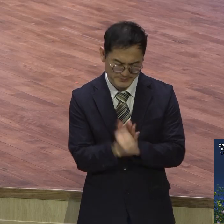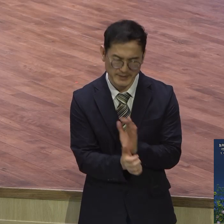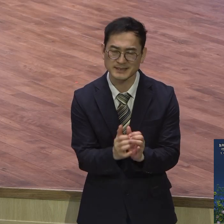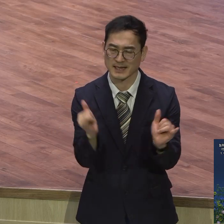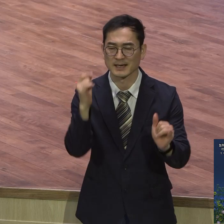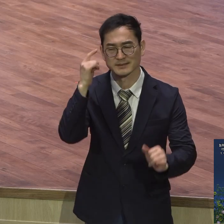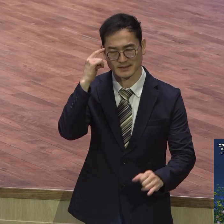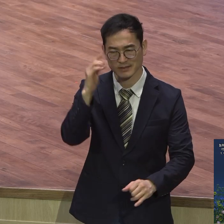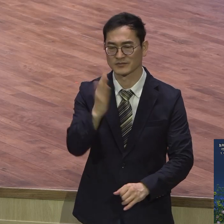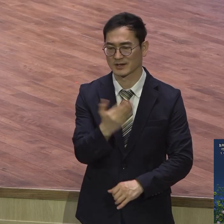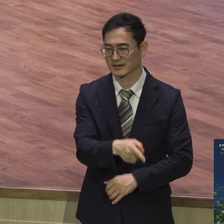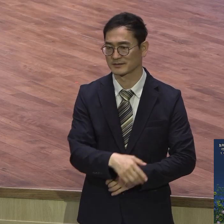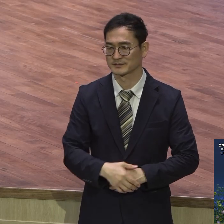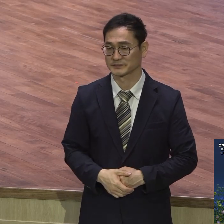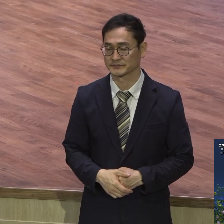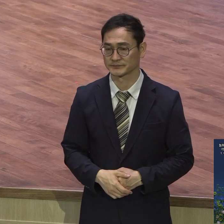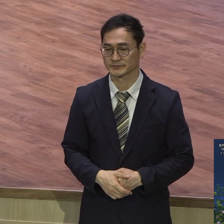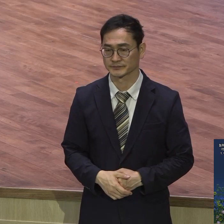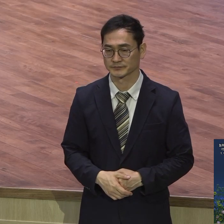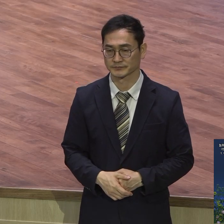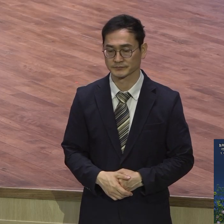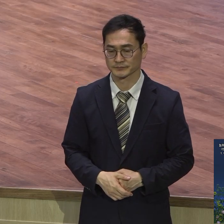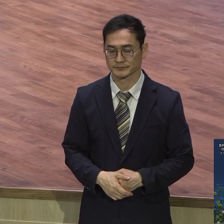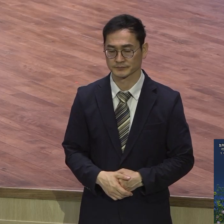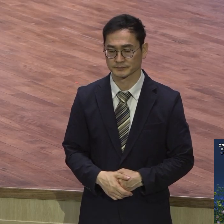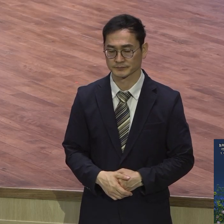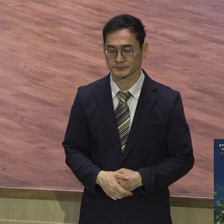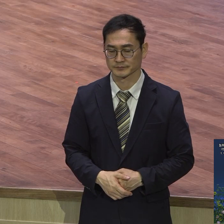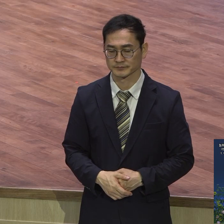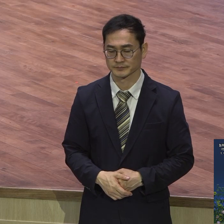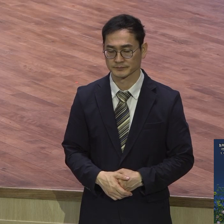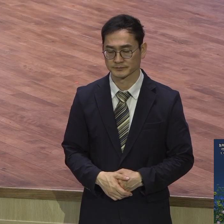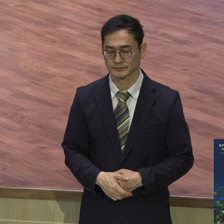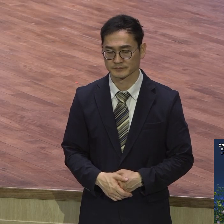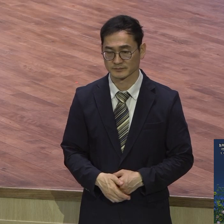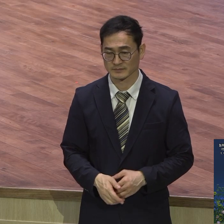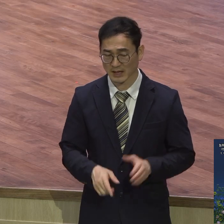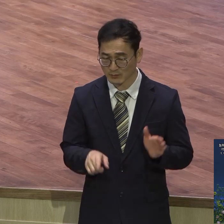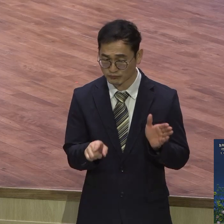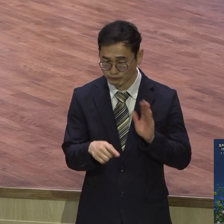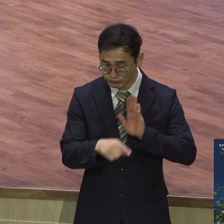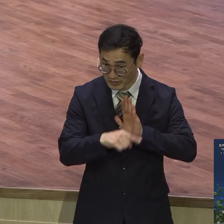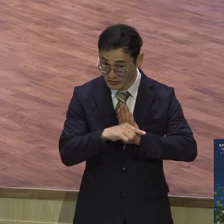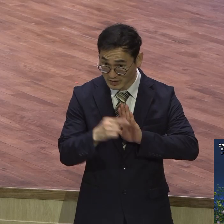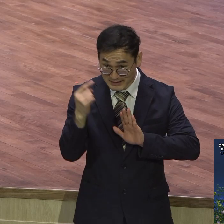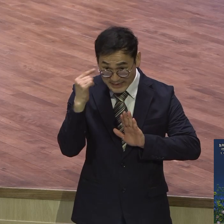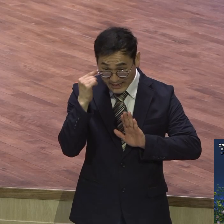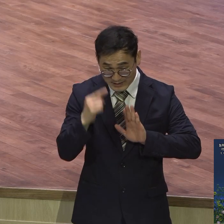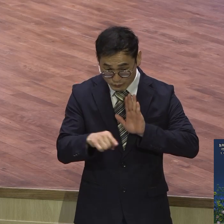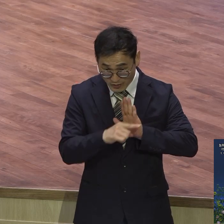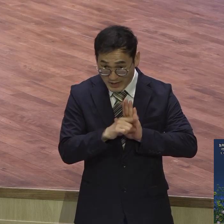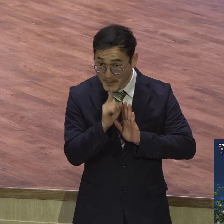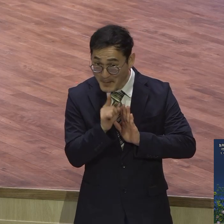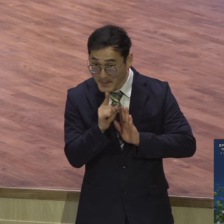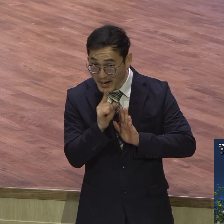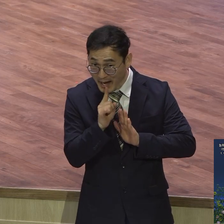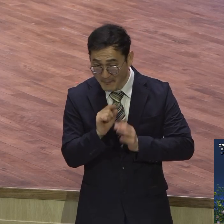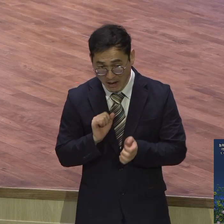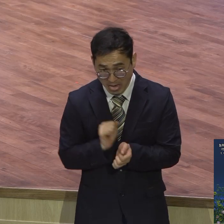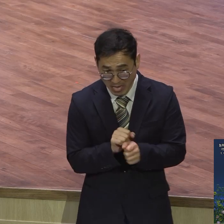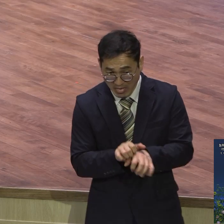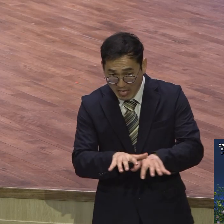왜냐하면 불신앙의 말 부정적일 말은요 급속도로 확산됩니다. 하나님의